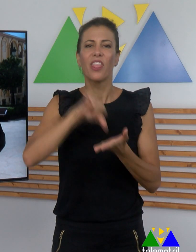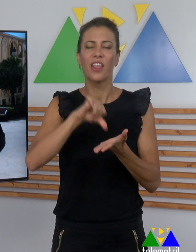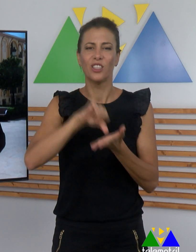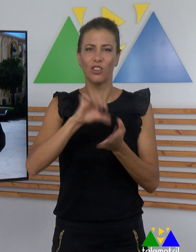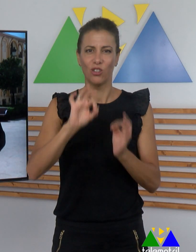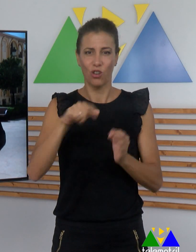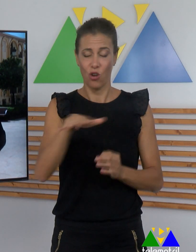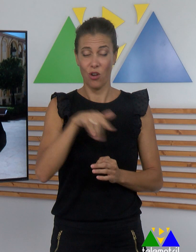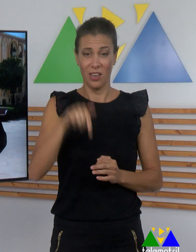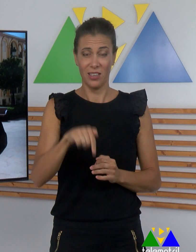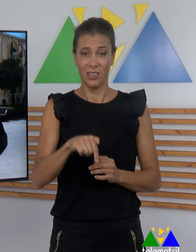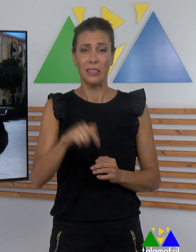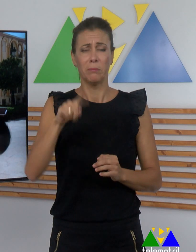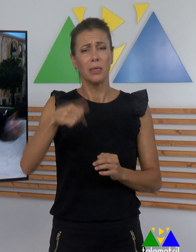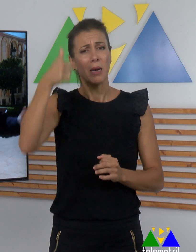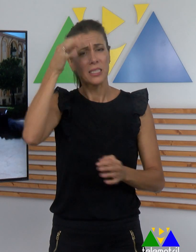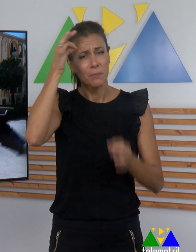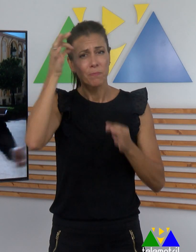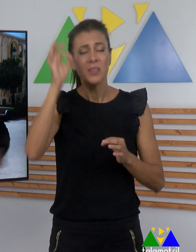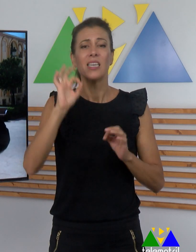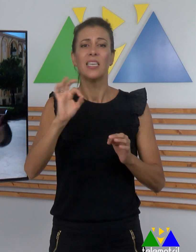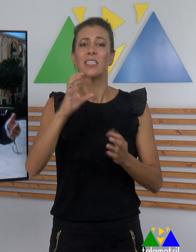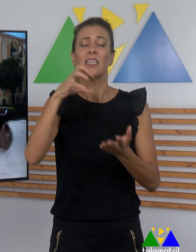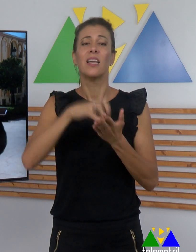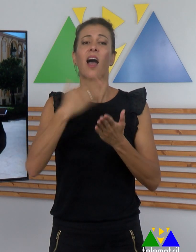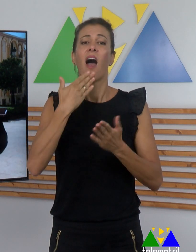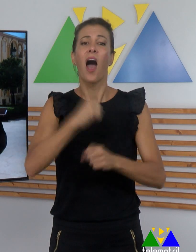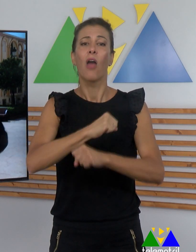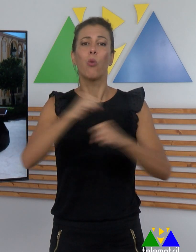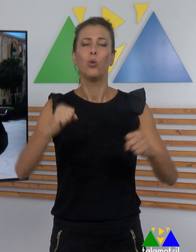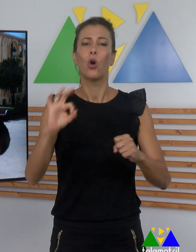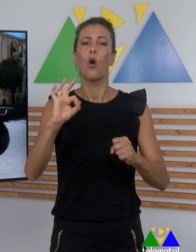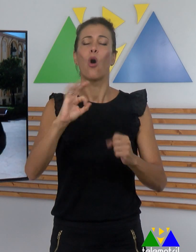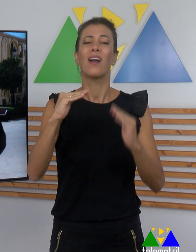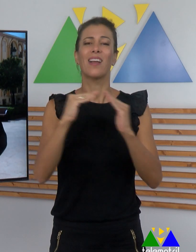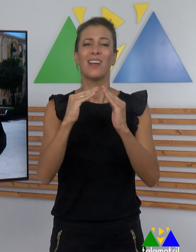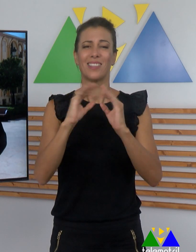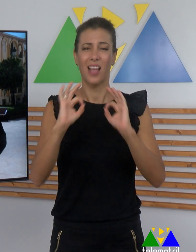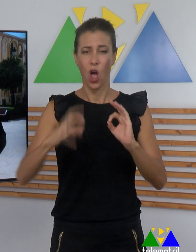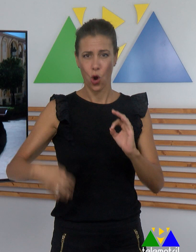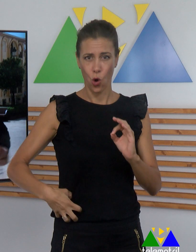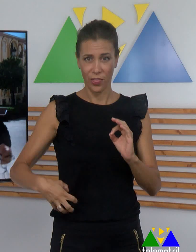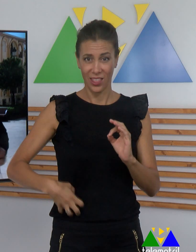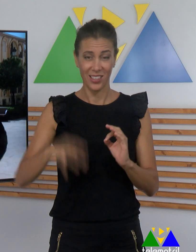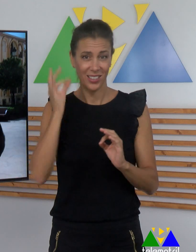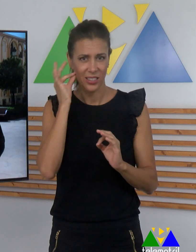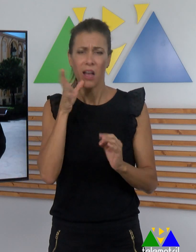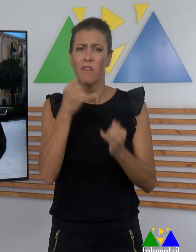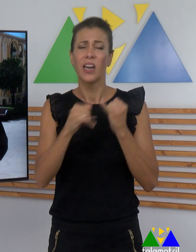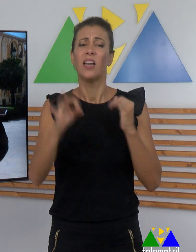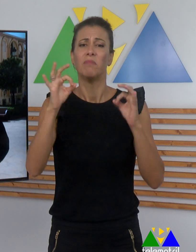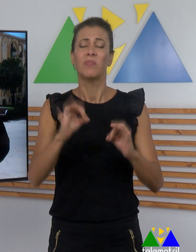nuestra localidad, concretamente en la Casa de Adultos y la Casa de la Condesa, ambos también seguramente de finales del